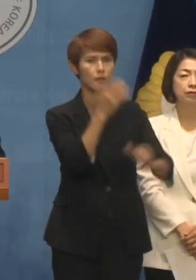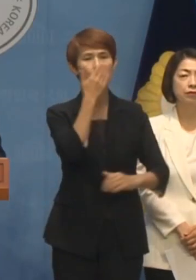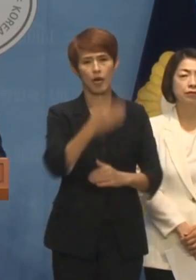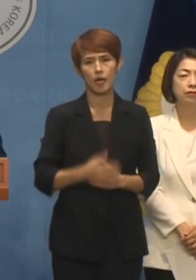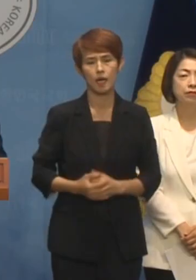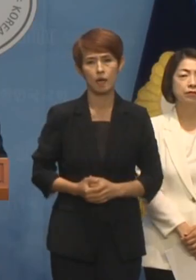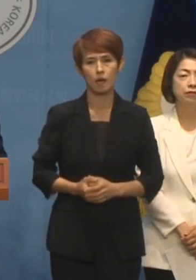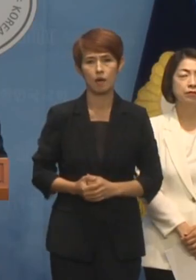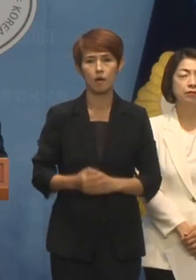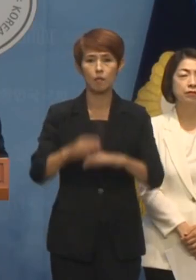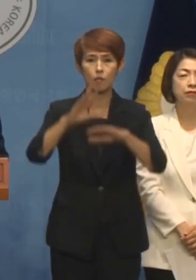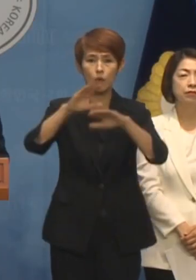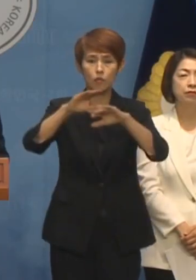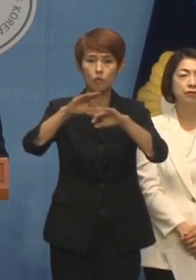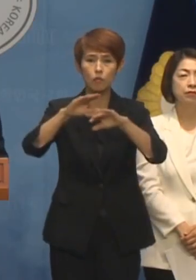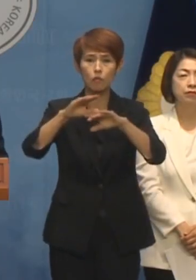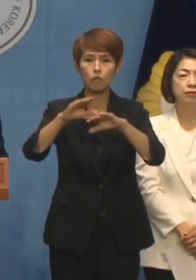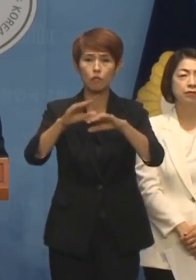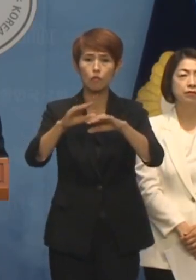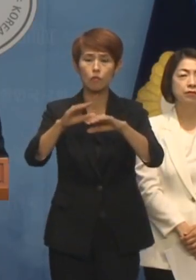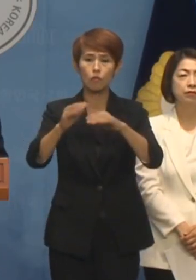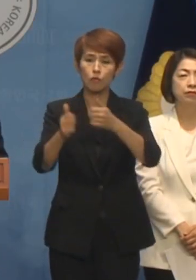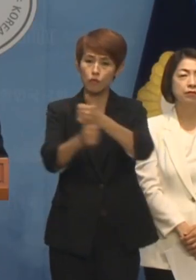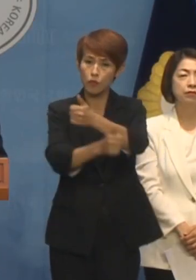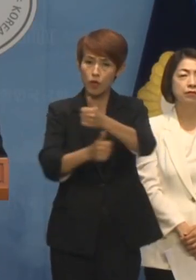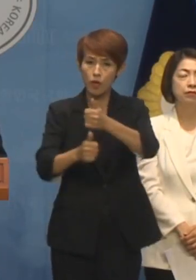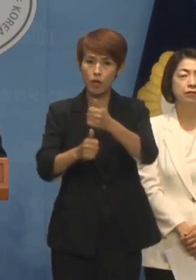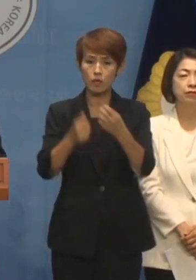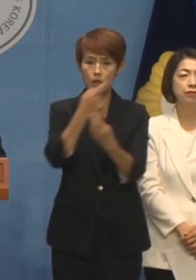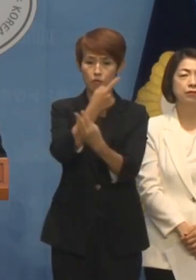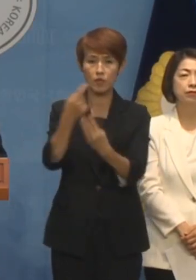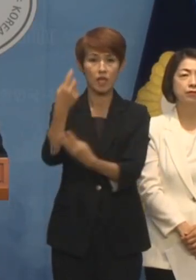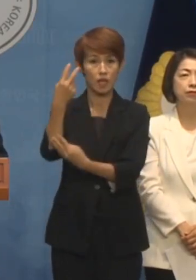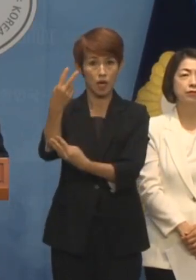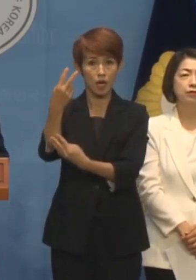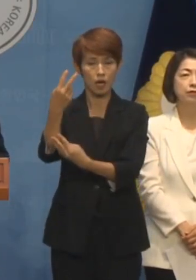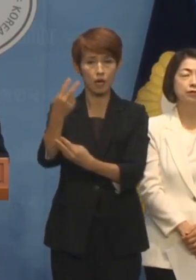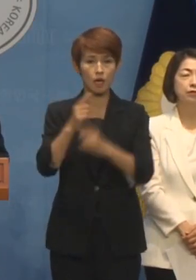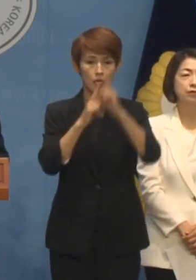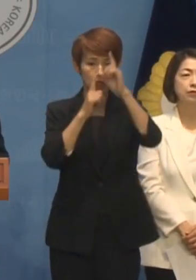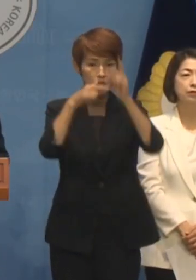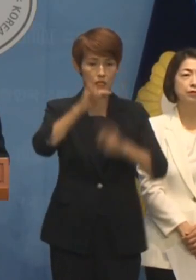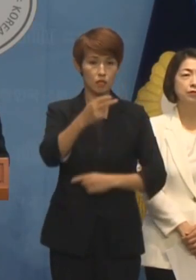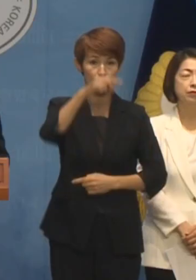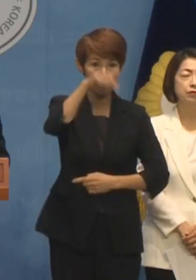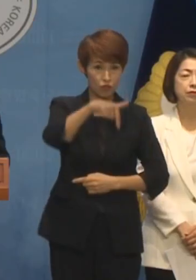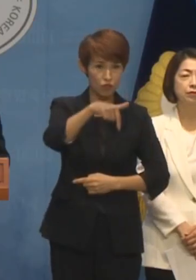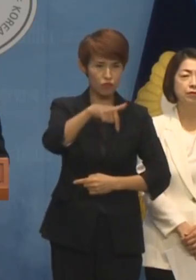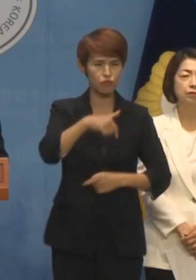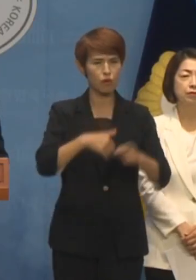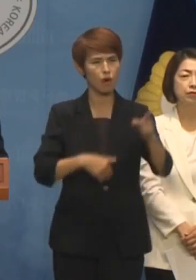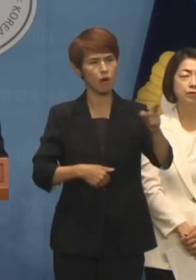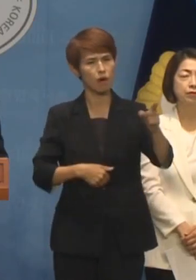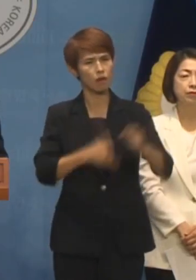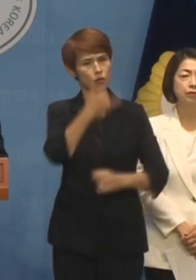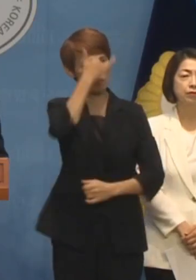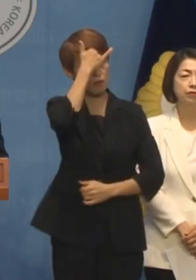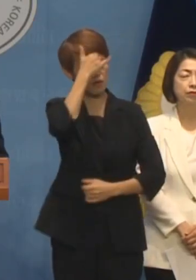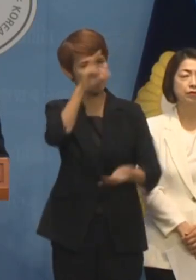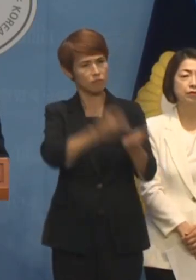과방위의 3분의 2에 달하는 의원들이 이진숙 후보자의 자질과